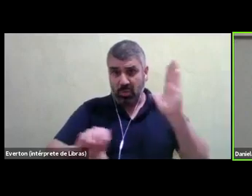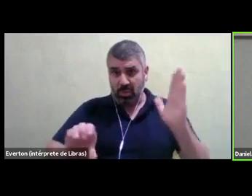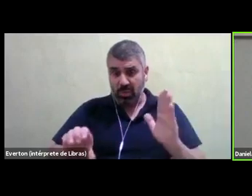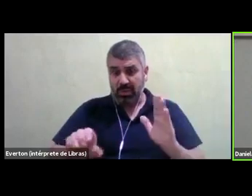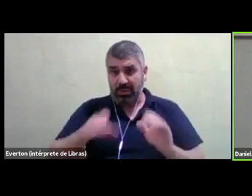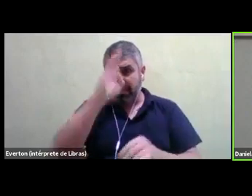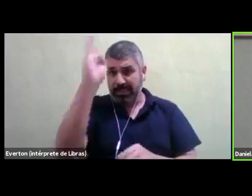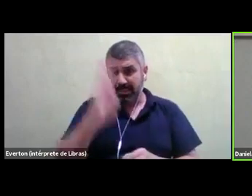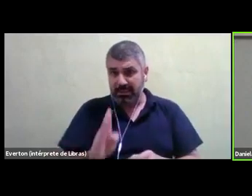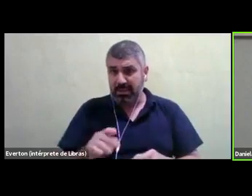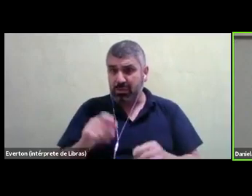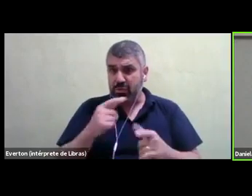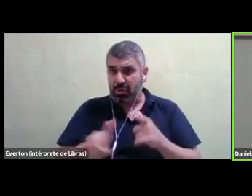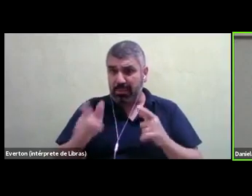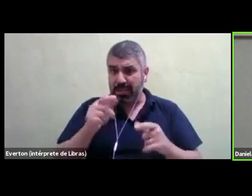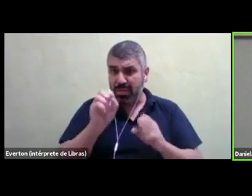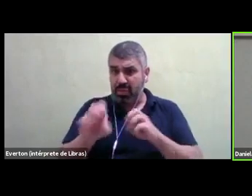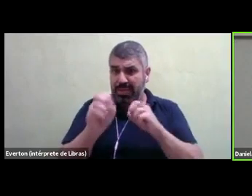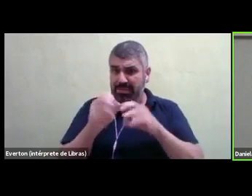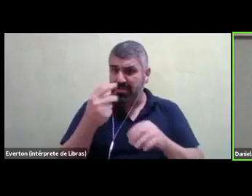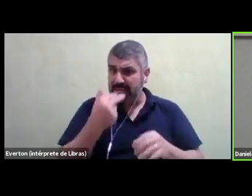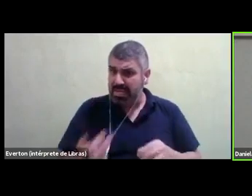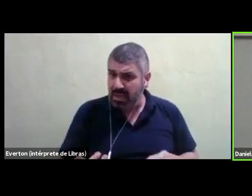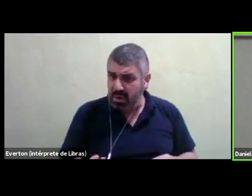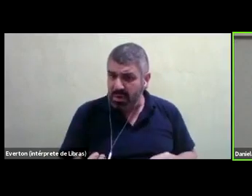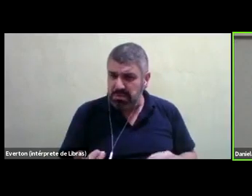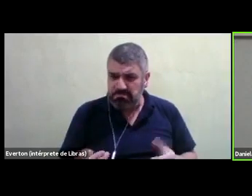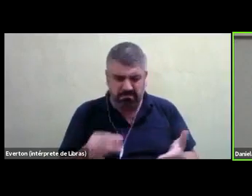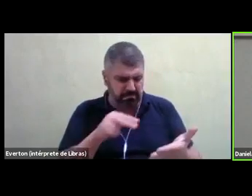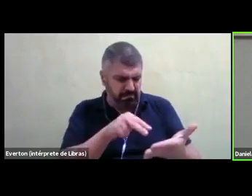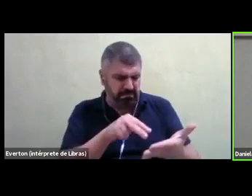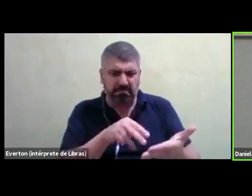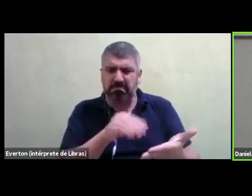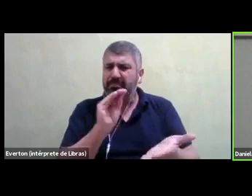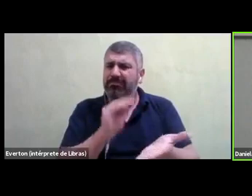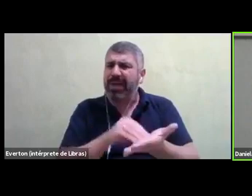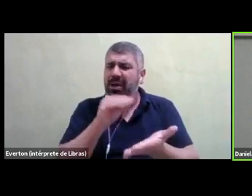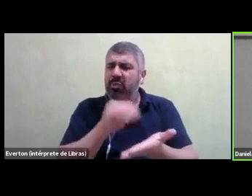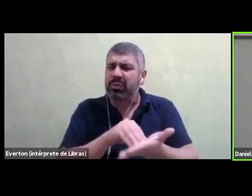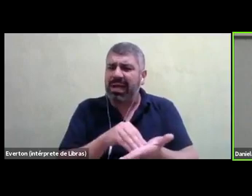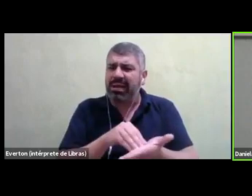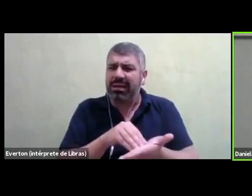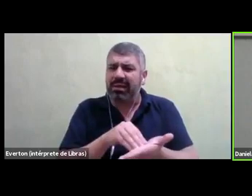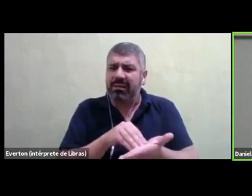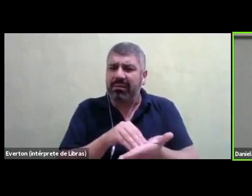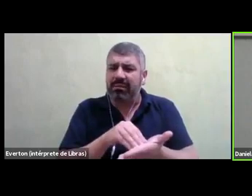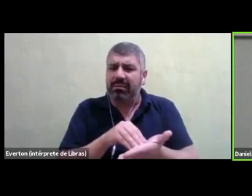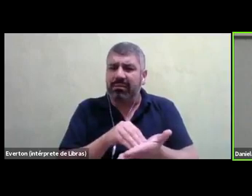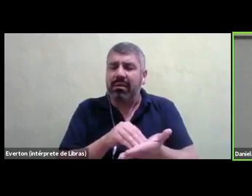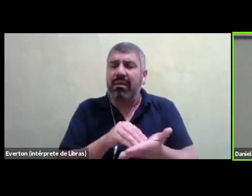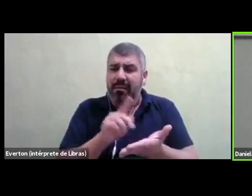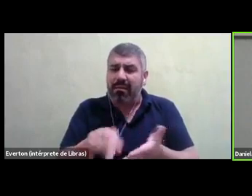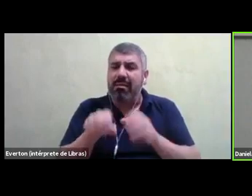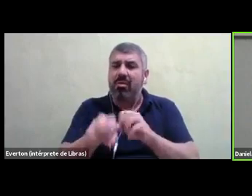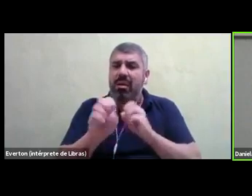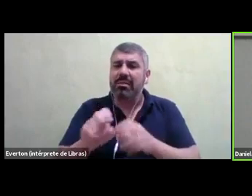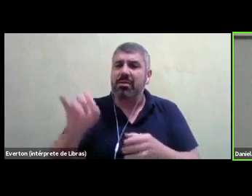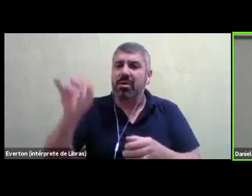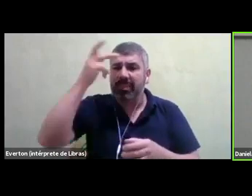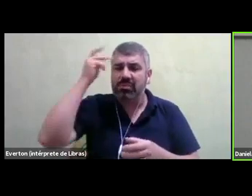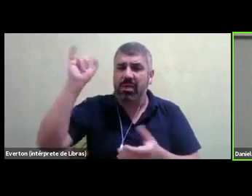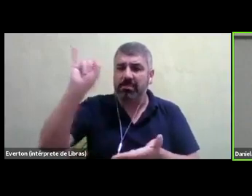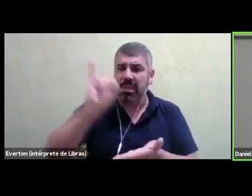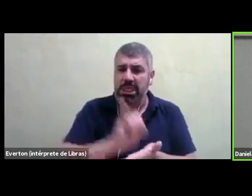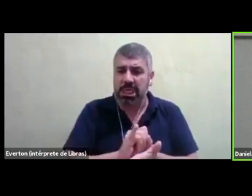bilíngue e se deparar com a ausência da educação de imigrantes. Os